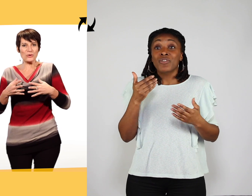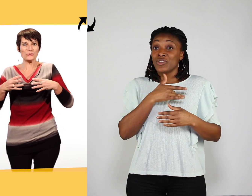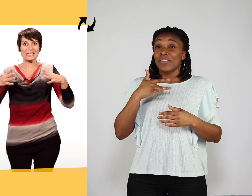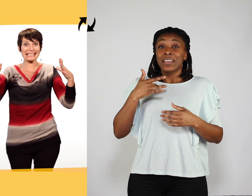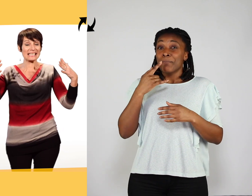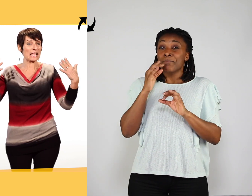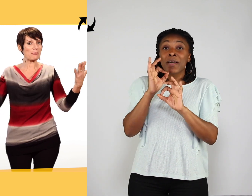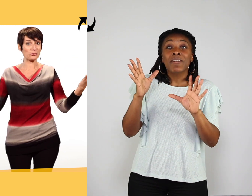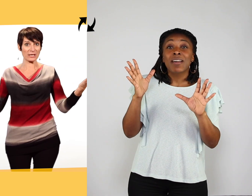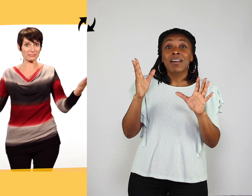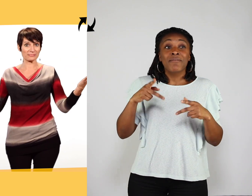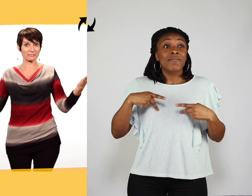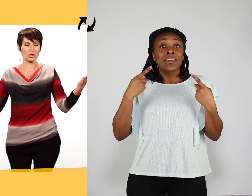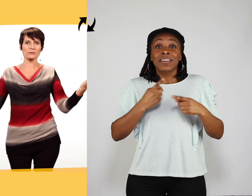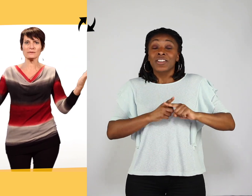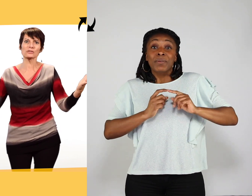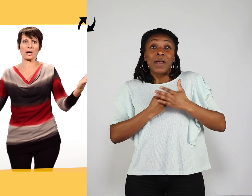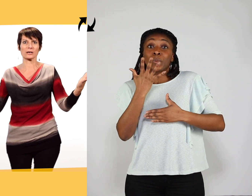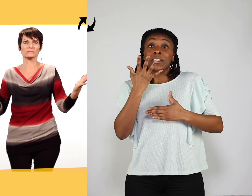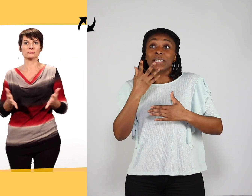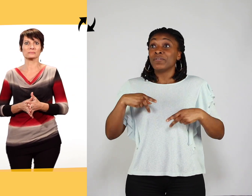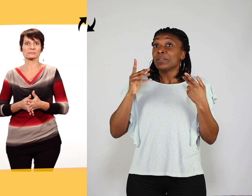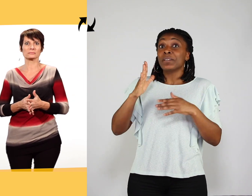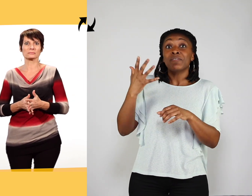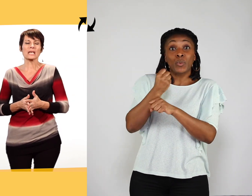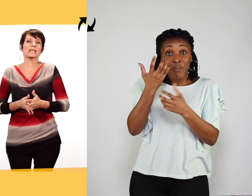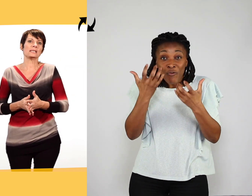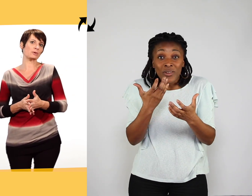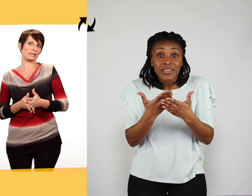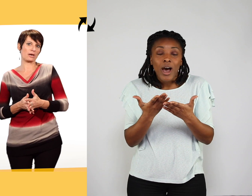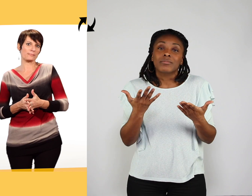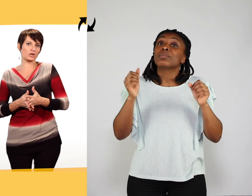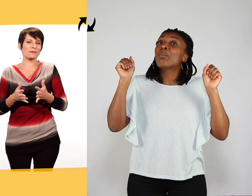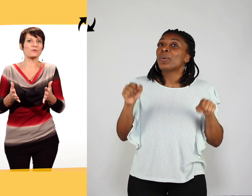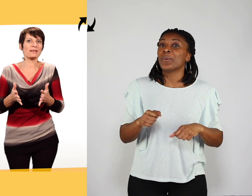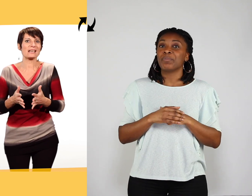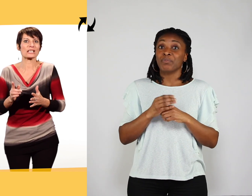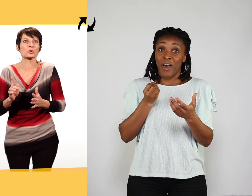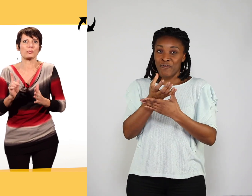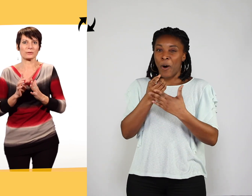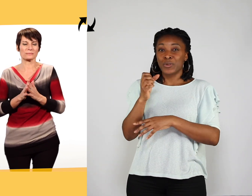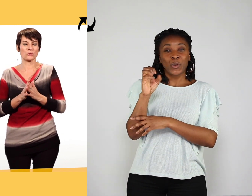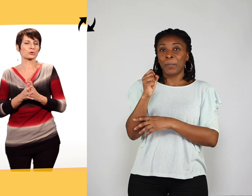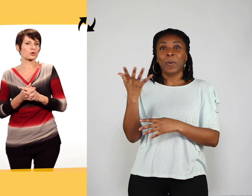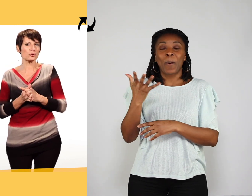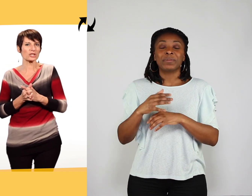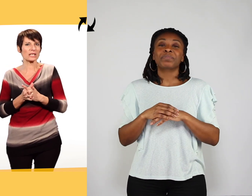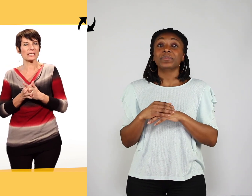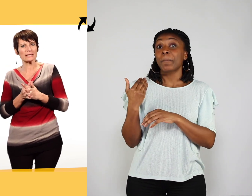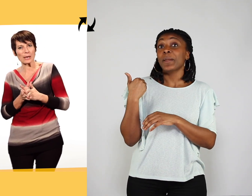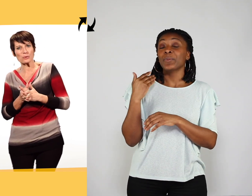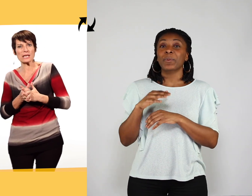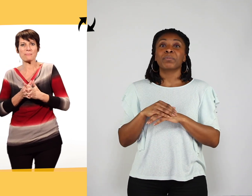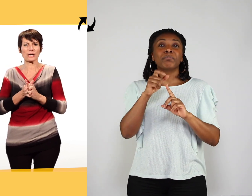éclatante, une vie chrétienne épanouie, une vie de victoire. C'est possible. Je vais vous révéler un scoop. L'autre jour, j'ai